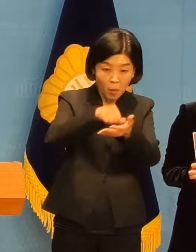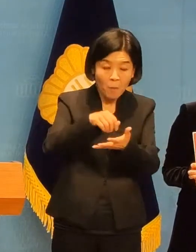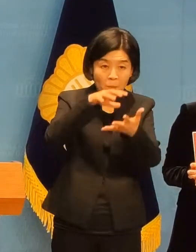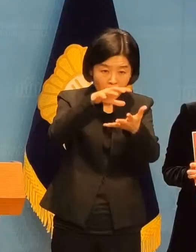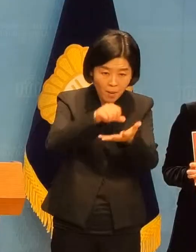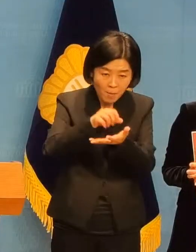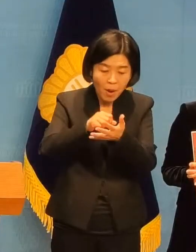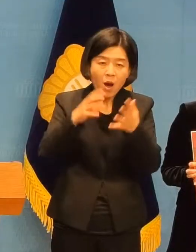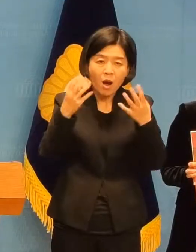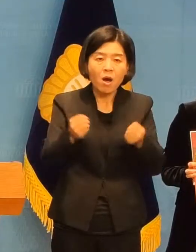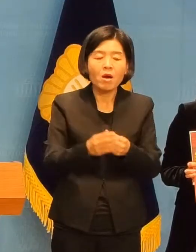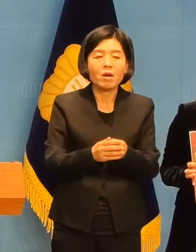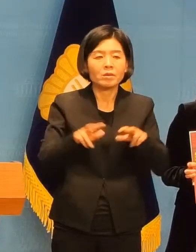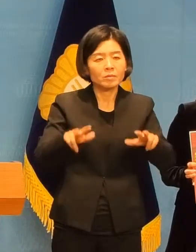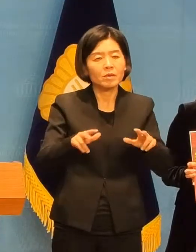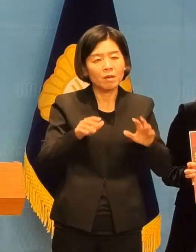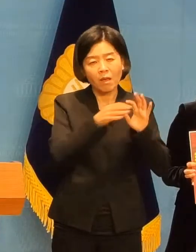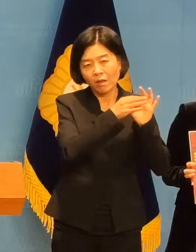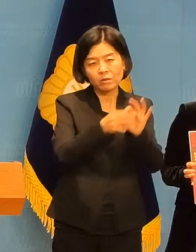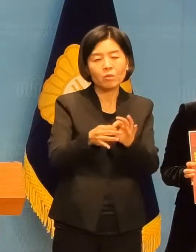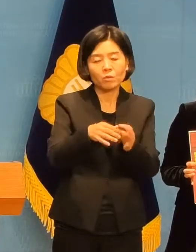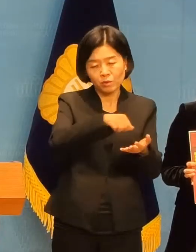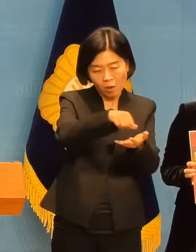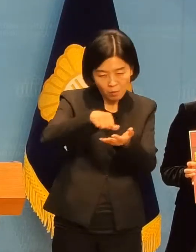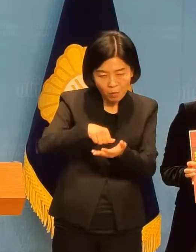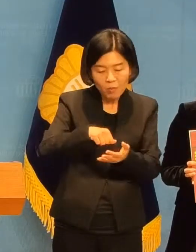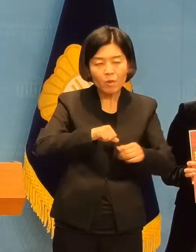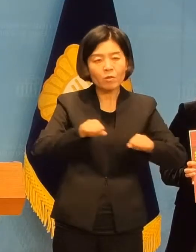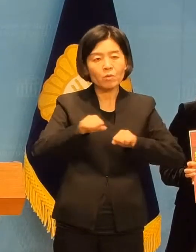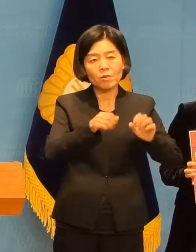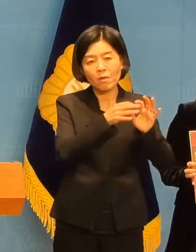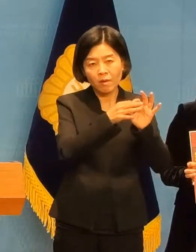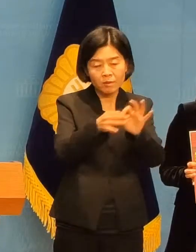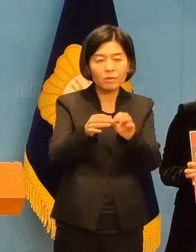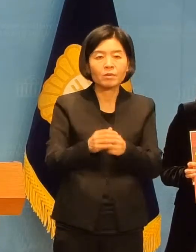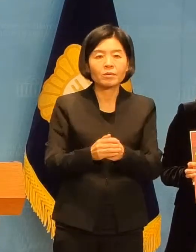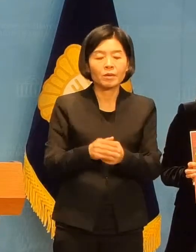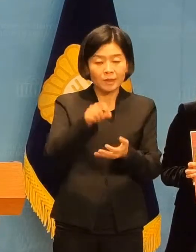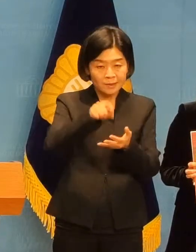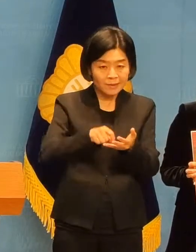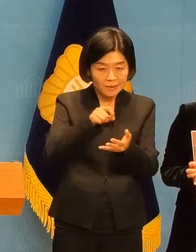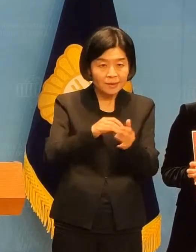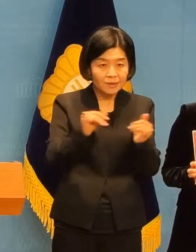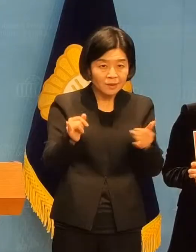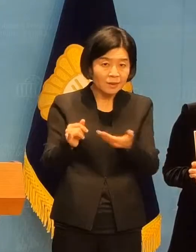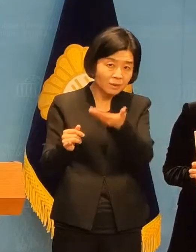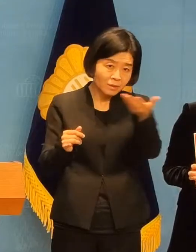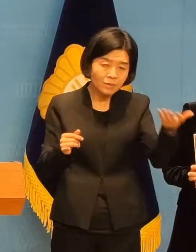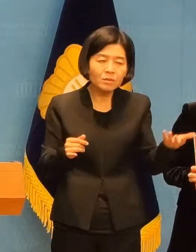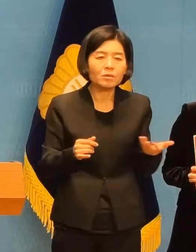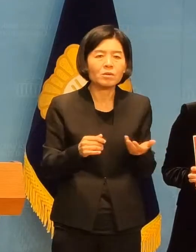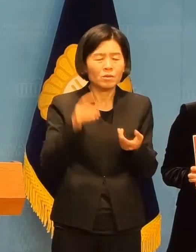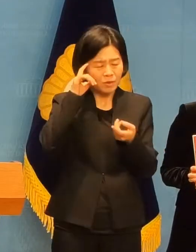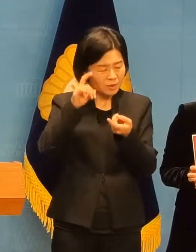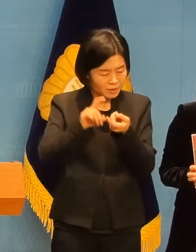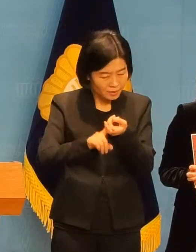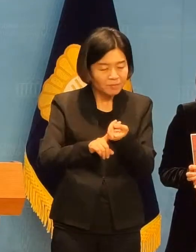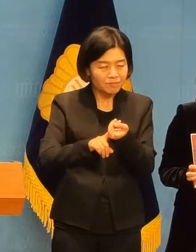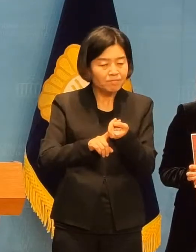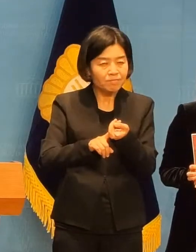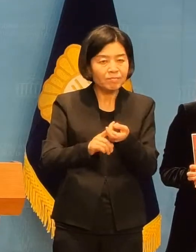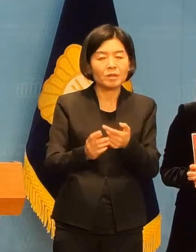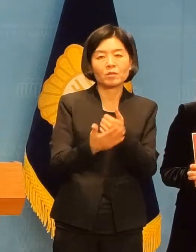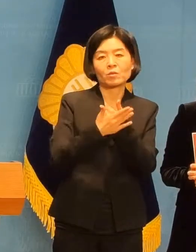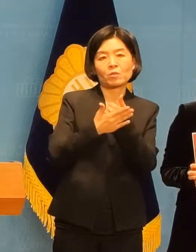퇴출 관련해서 서명 운동은 계속 진행해 나가도록 하겠습니다. 우리 기자 언론에서도 이 부분에서 많이 좀 관심 가져주시고 좀